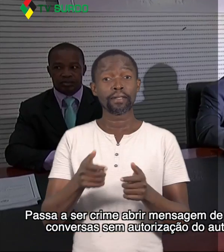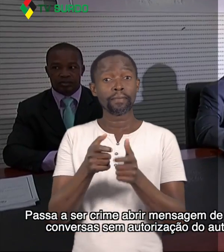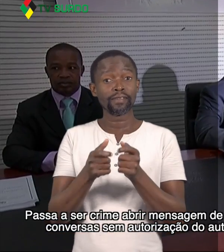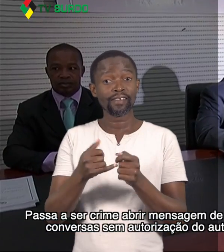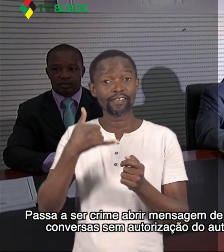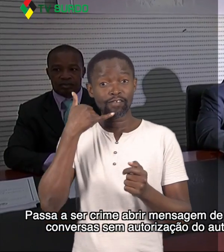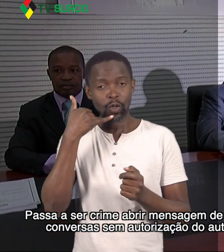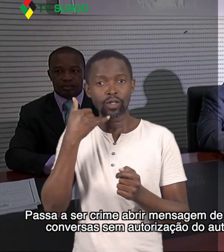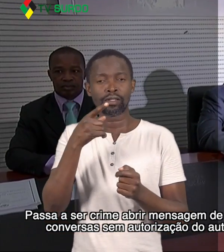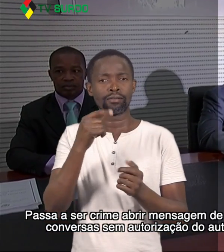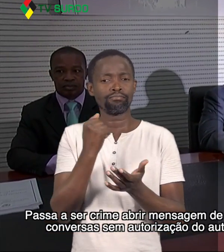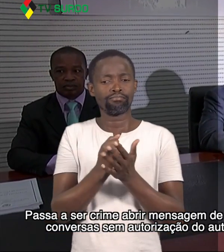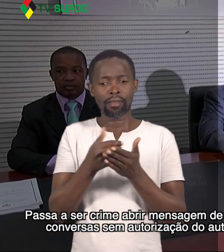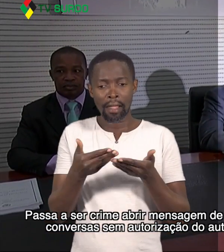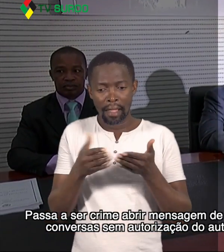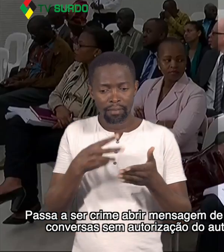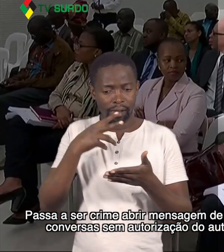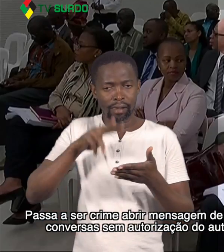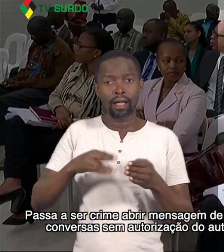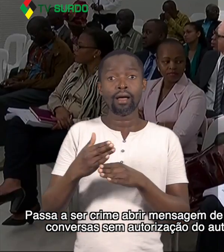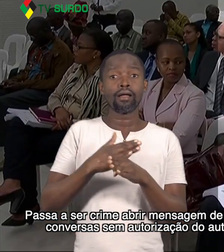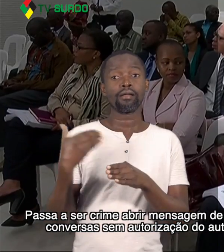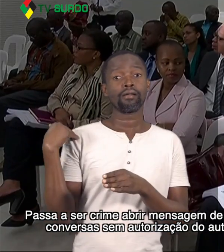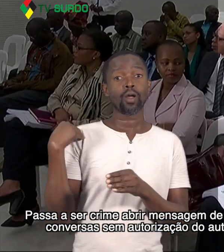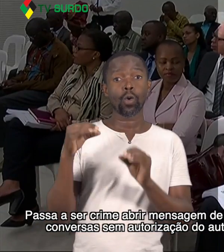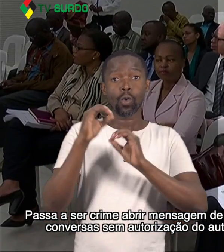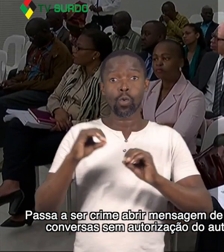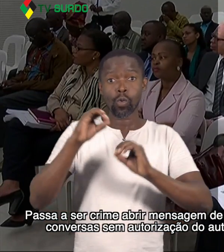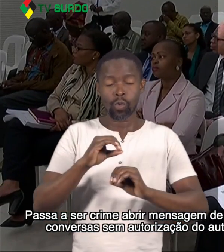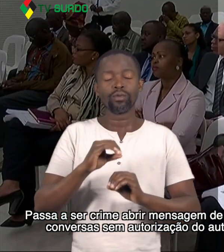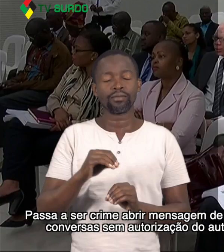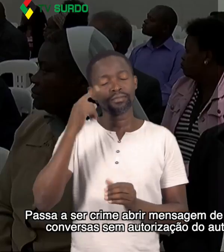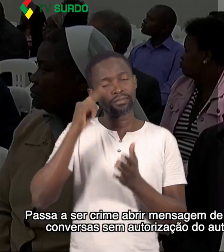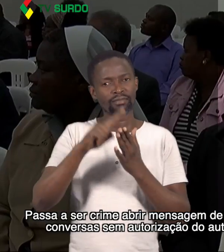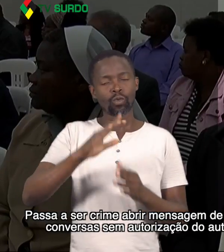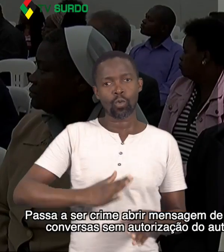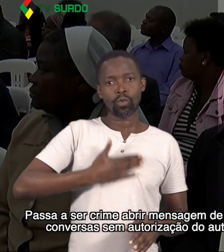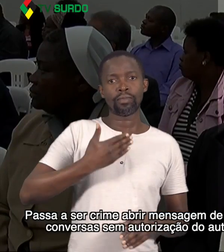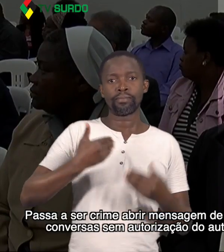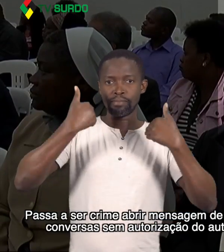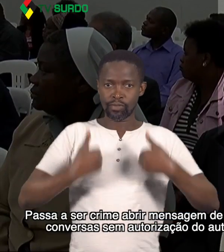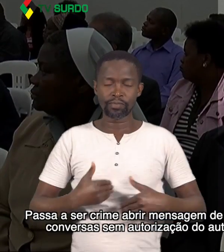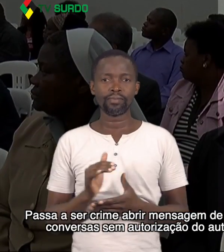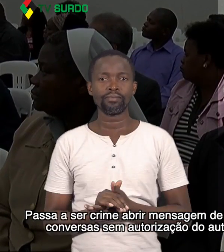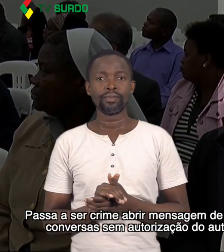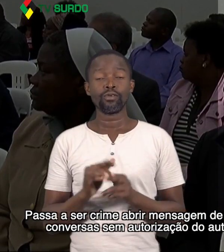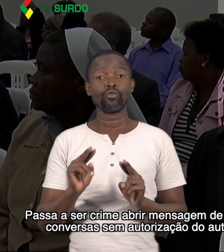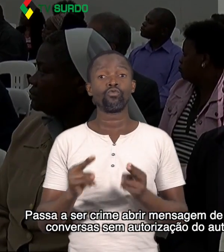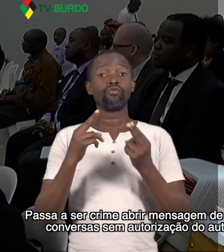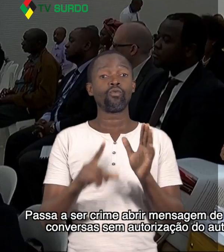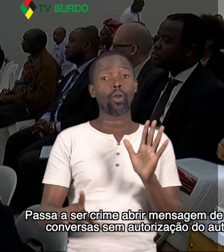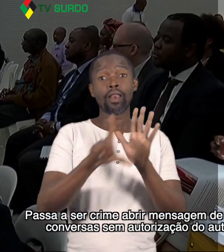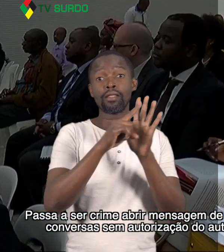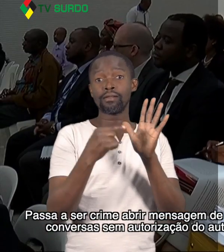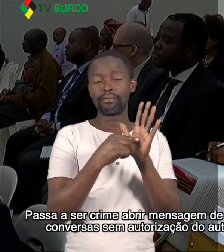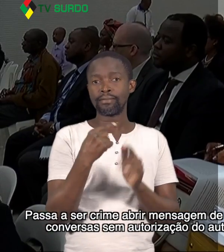Passa a ser crime abrir mensagens de telecomunicações ou divulgar conteúdos de conversas sem autorização do autor, de